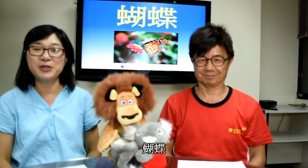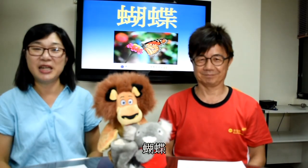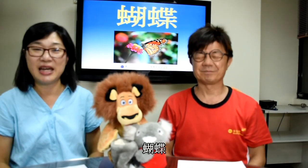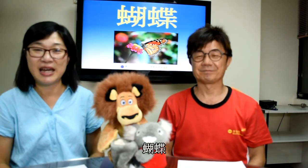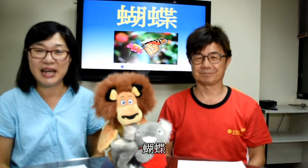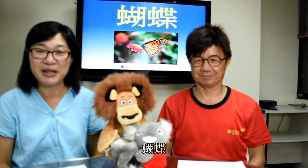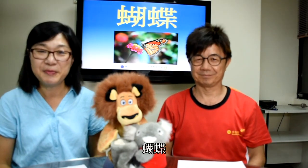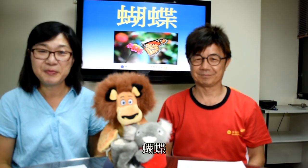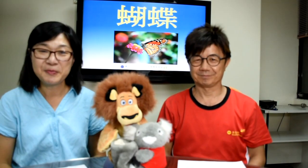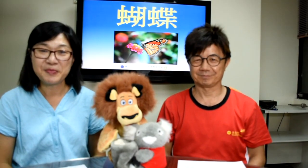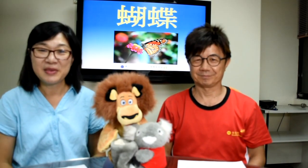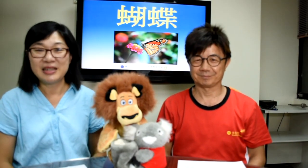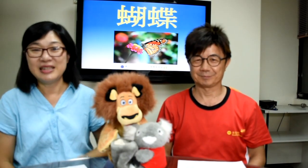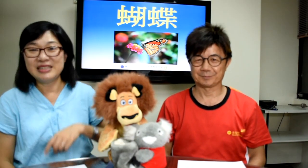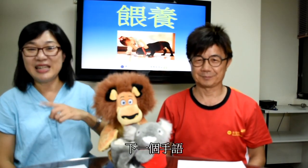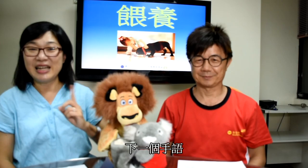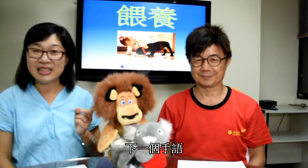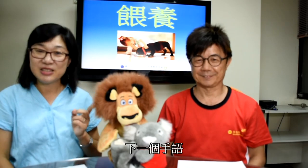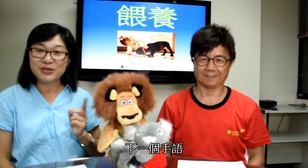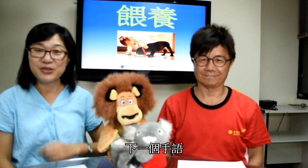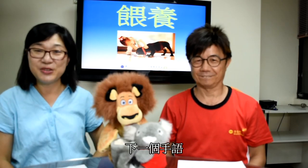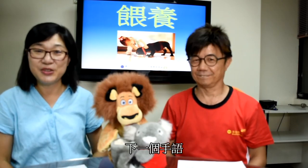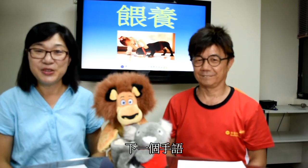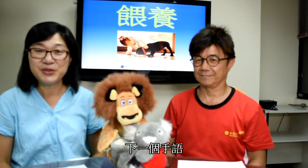蝶。下一个手语，